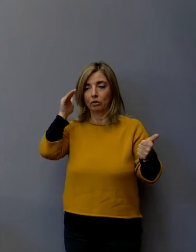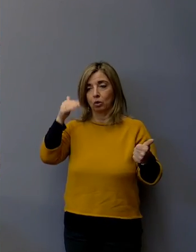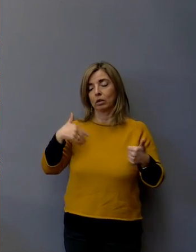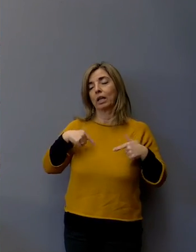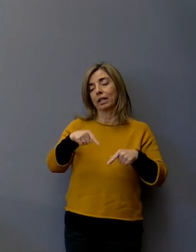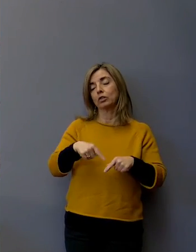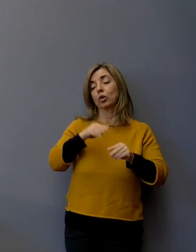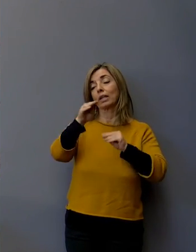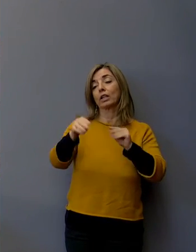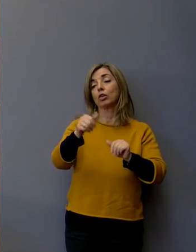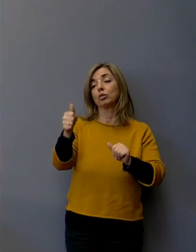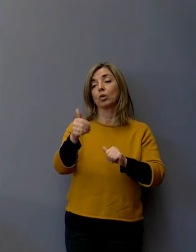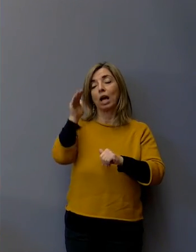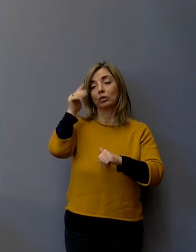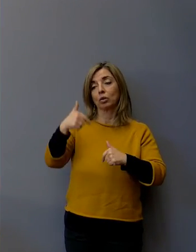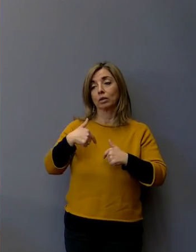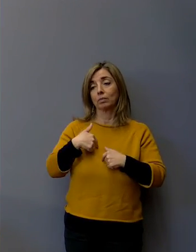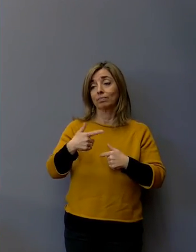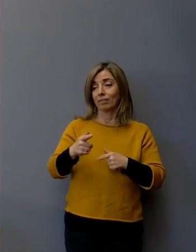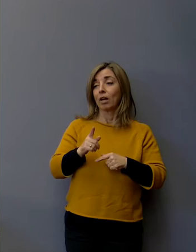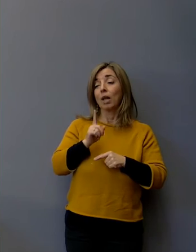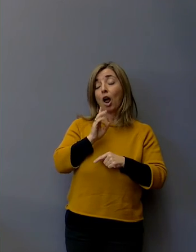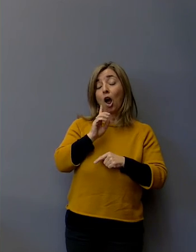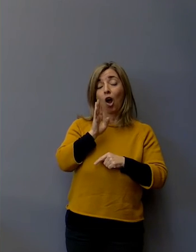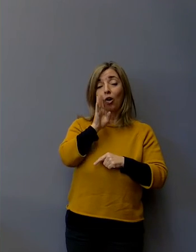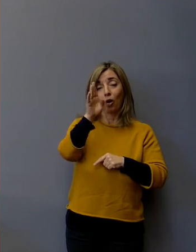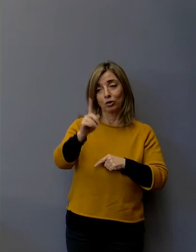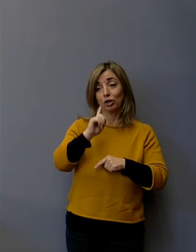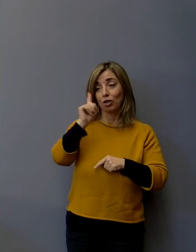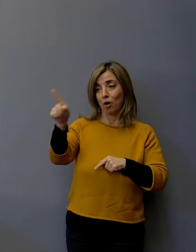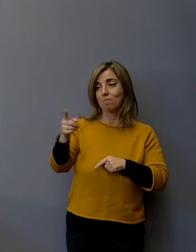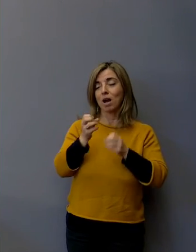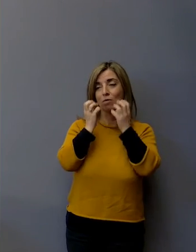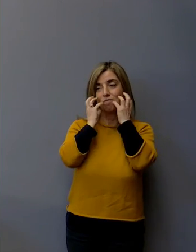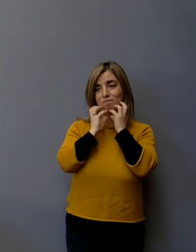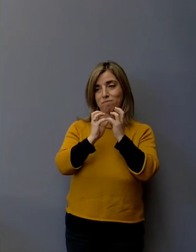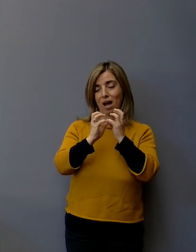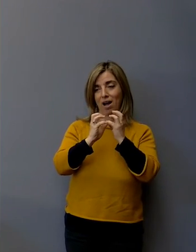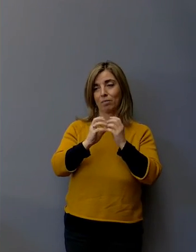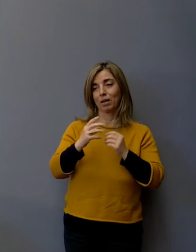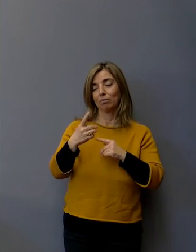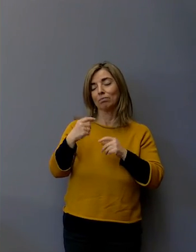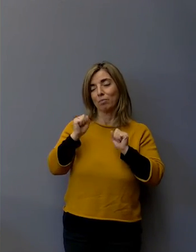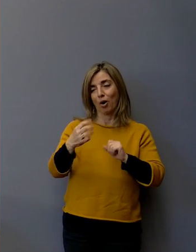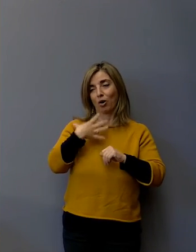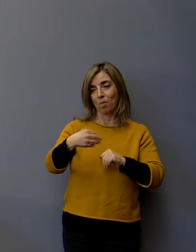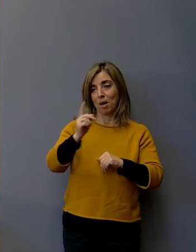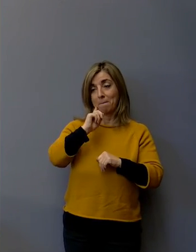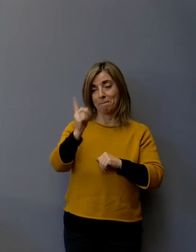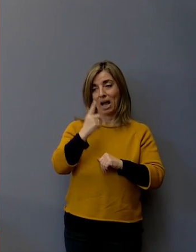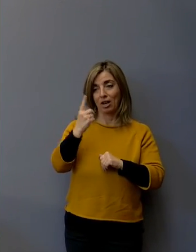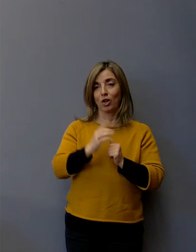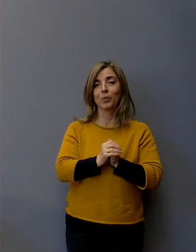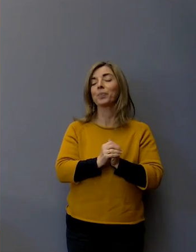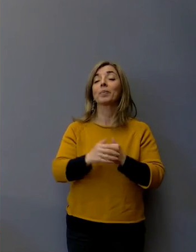scorta nell'imitazione di farsi crescere la barba diventa meglio così ecco signora moda che adesso guardiamo i numeri delle opere che dal momento che non